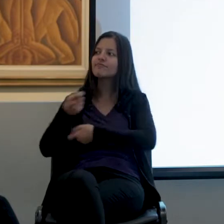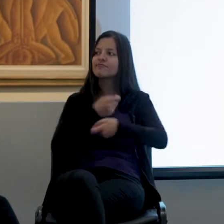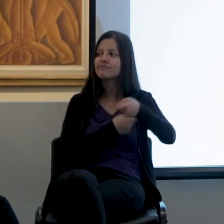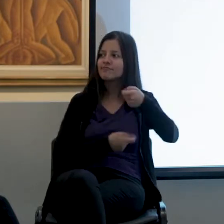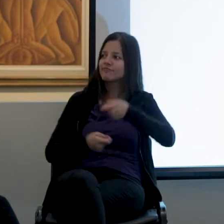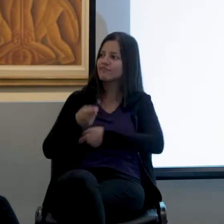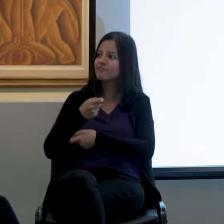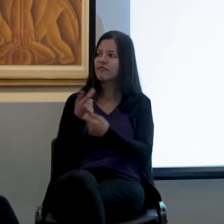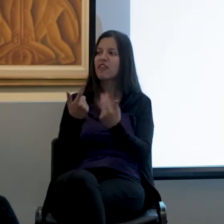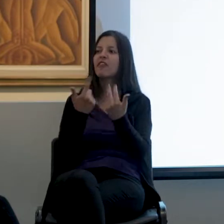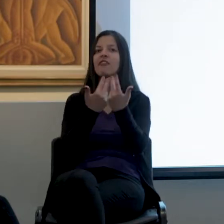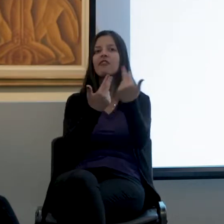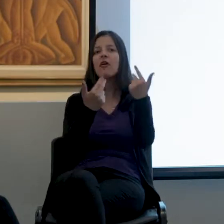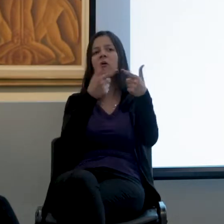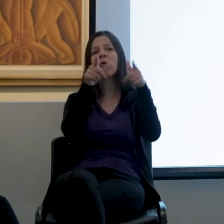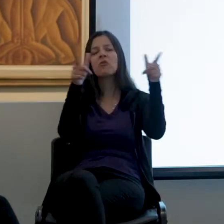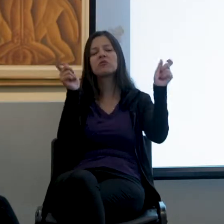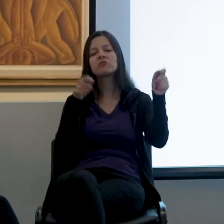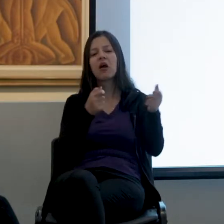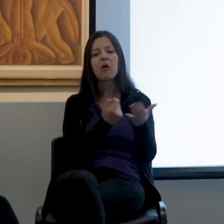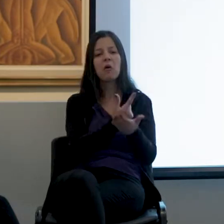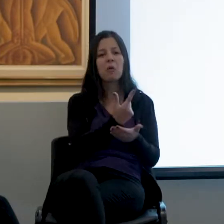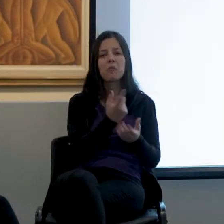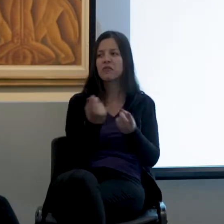outra qualquer.